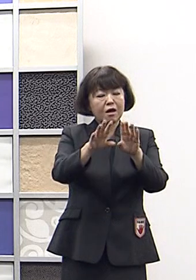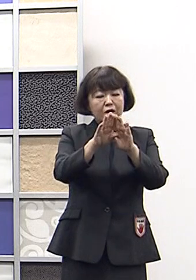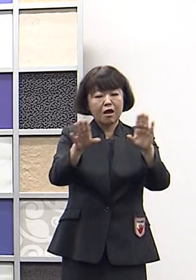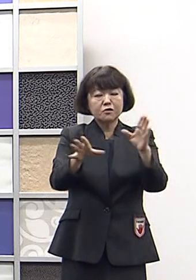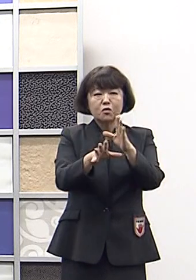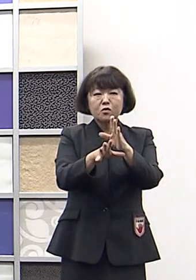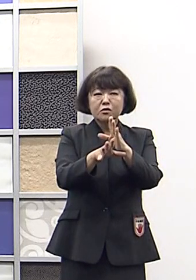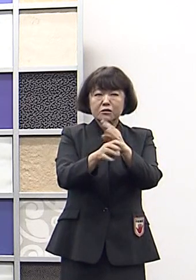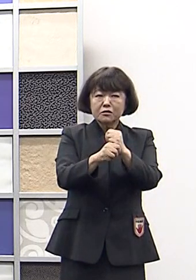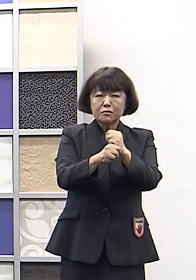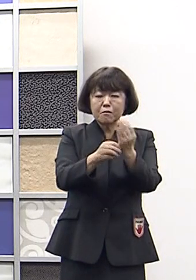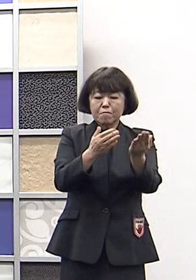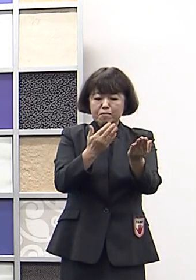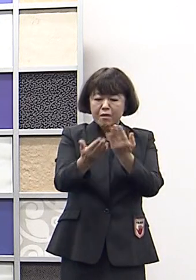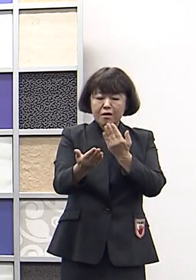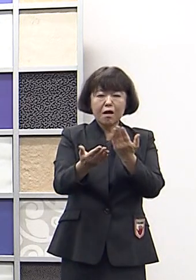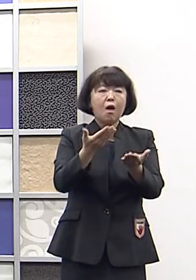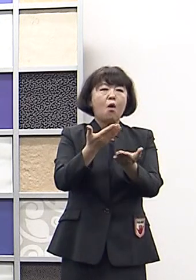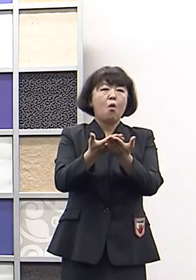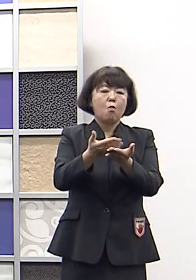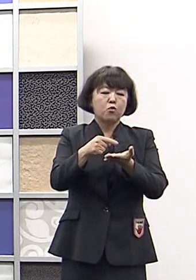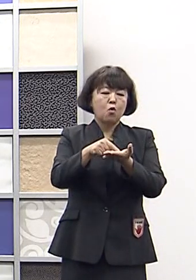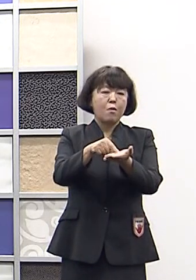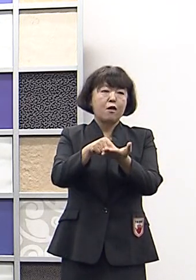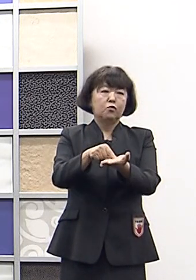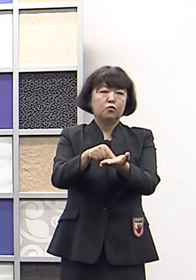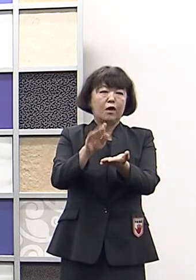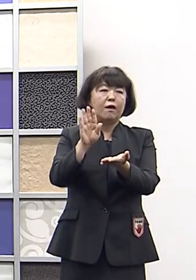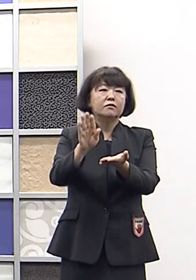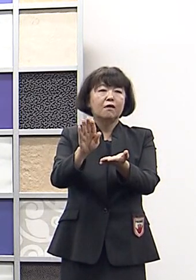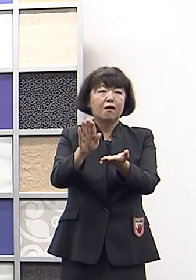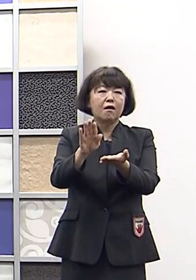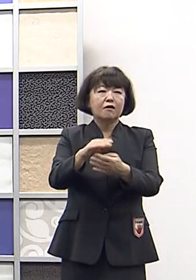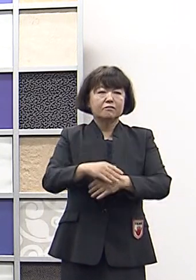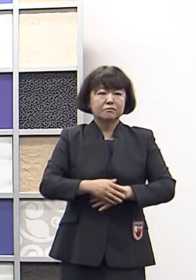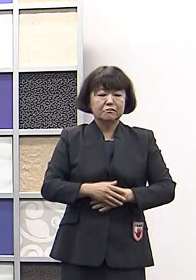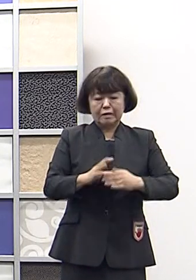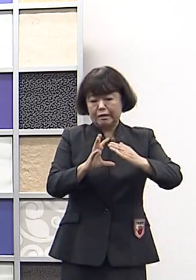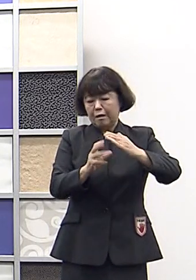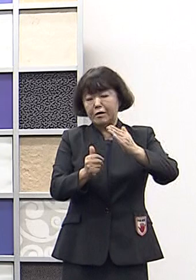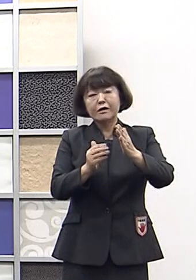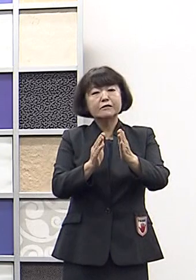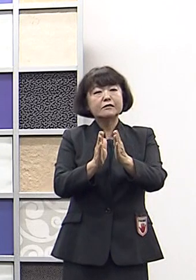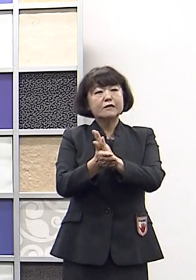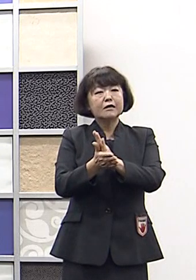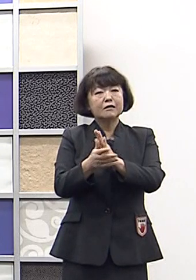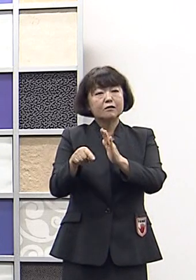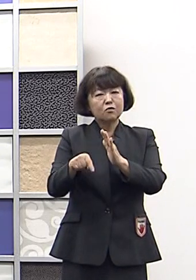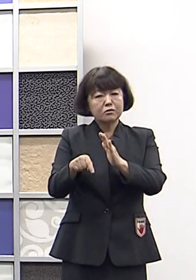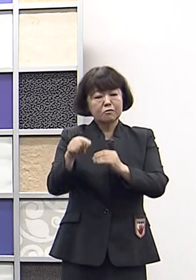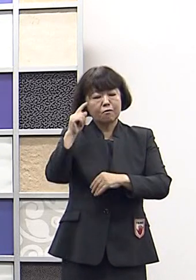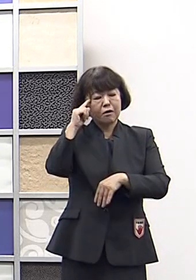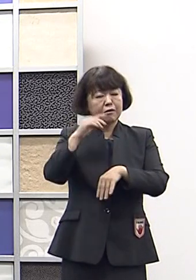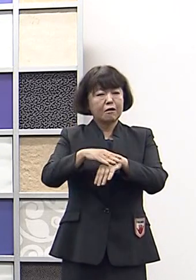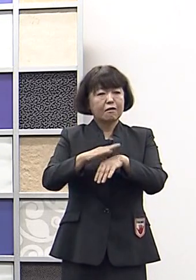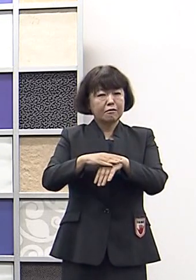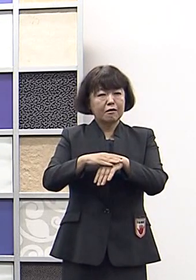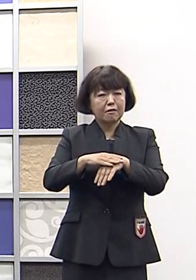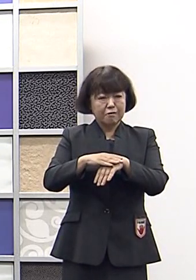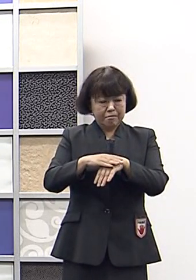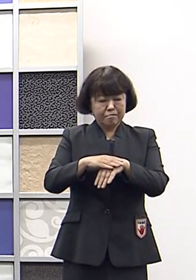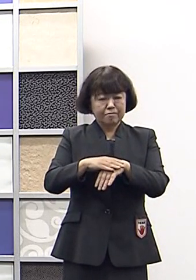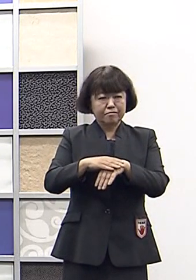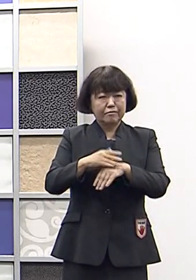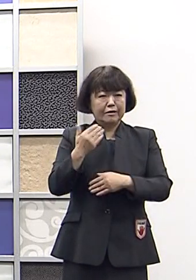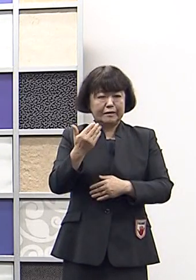を明確化するよう求める声も上がっていましたが、県としてどのような働きかけをしていきたいか、今そのご所感お考